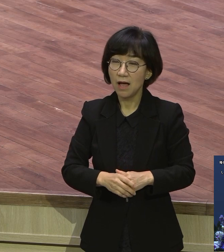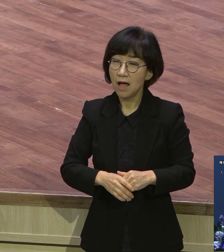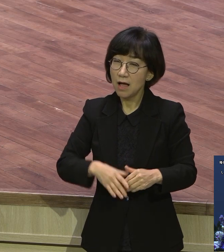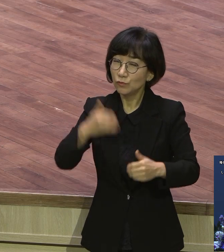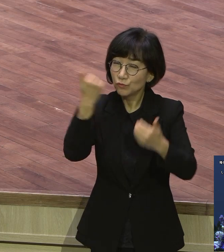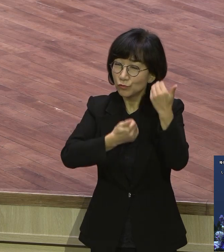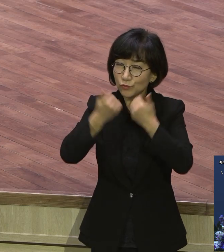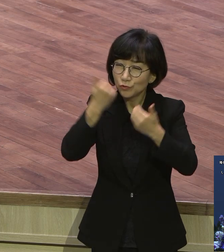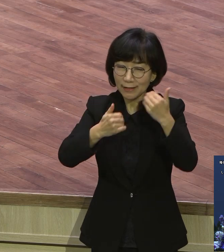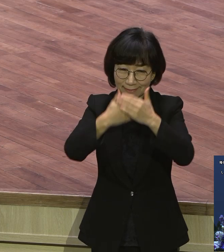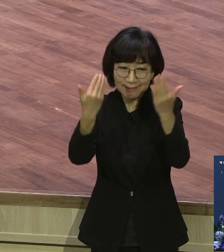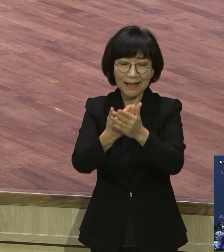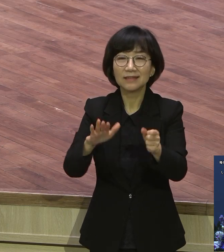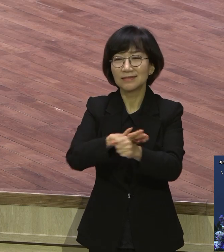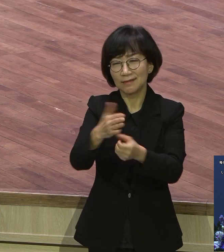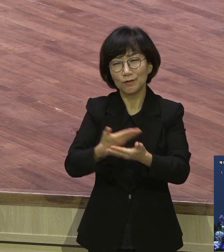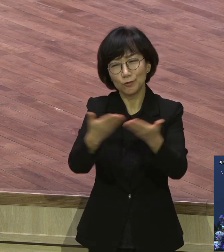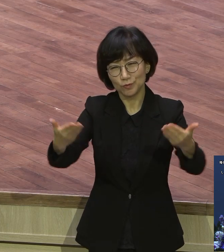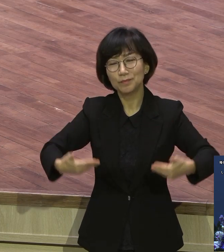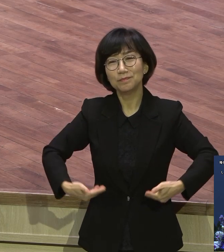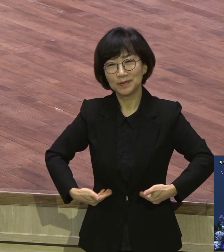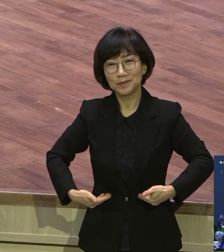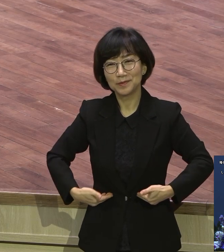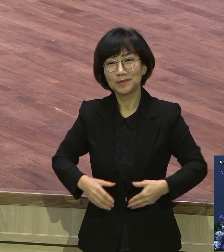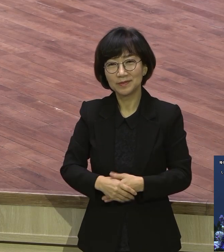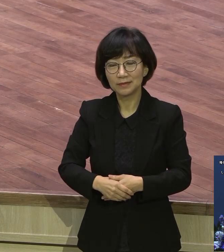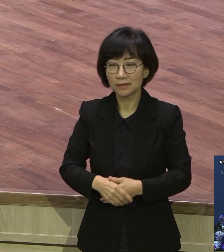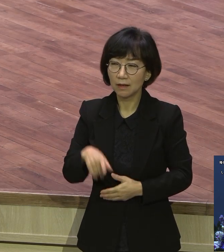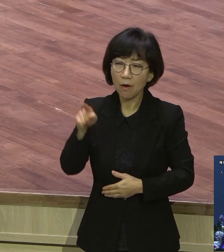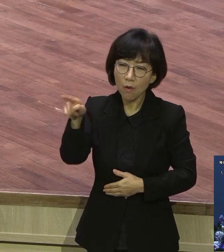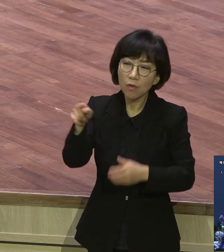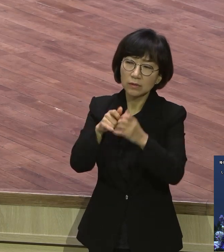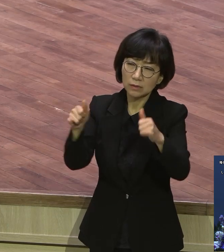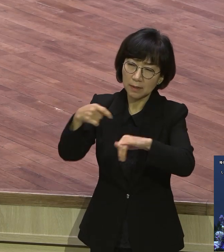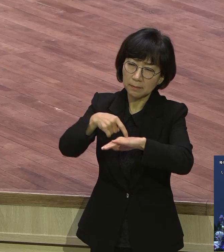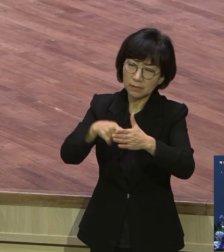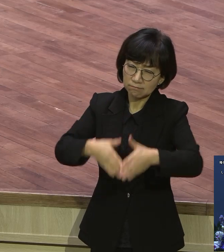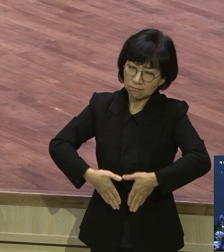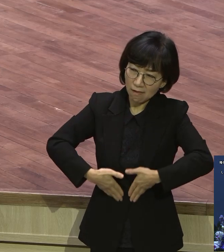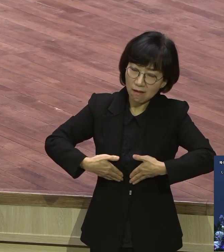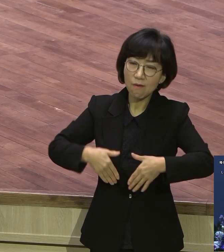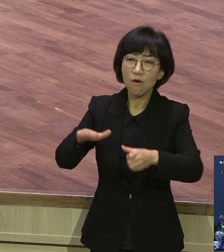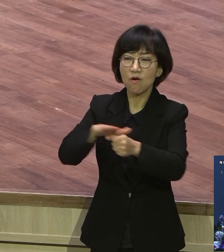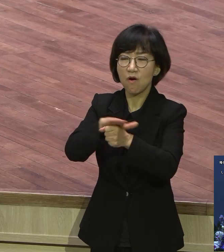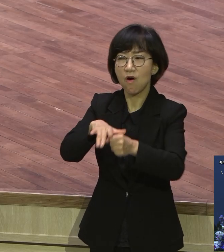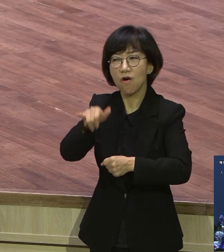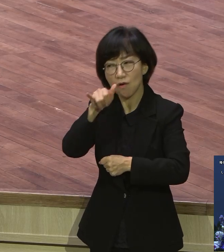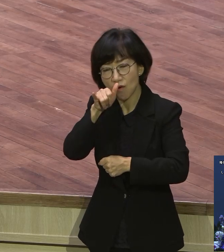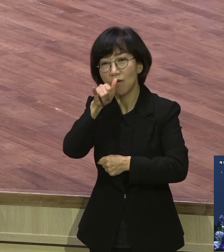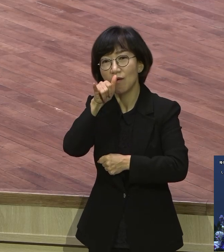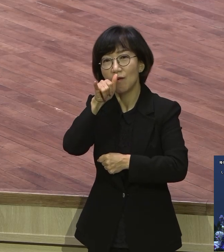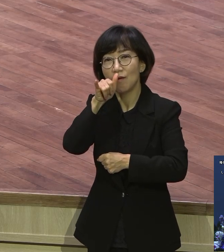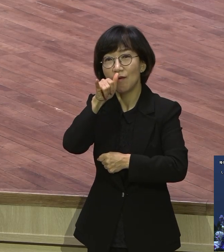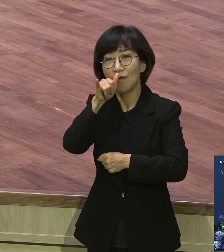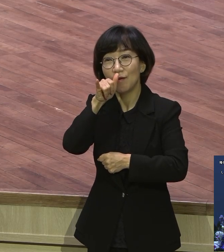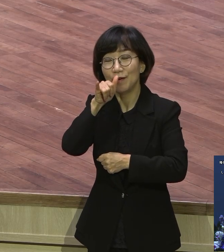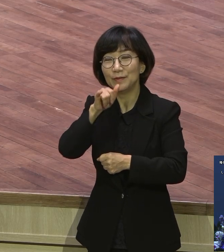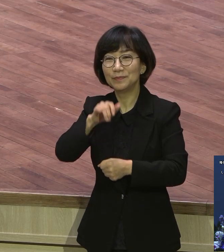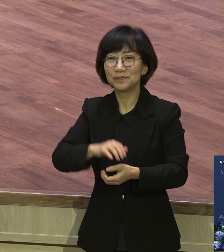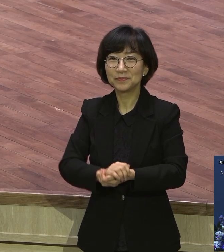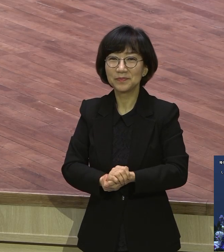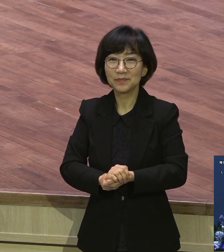참 저분은 사랑이 있는 분이다 마음이 따뜻한 분이다 이게 원래 창식이